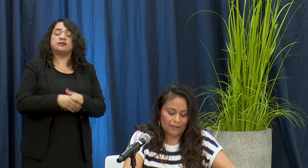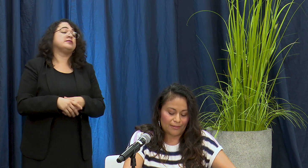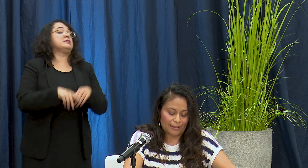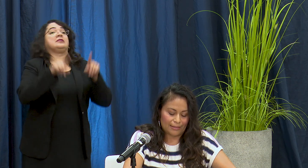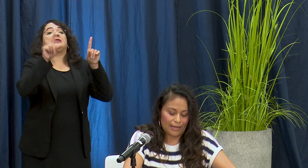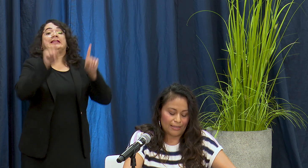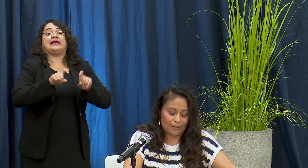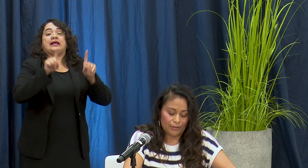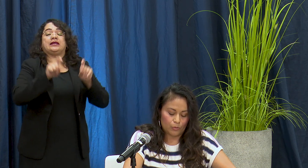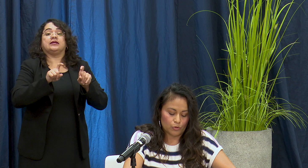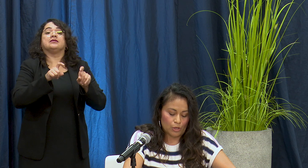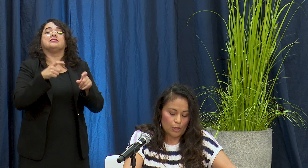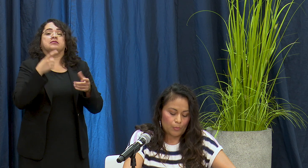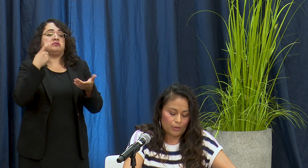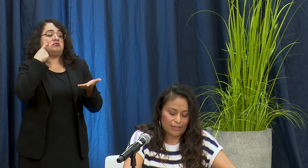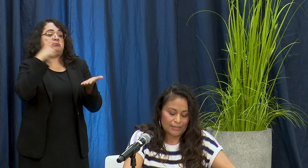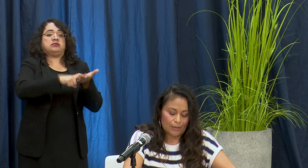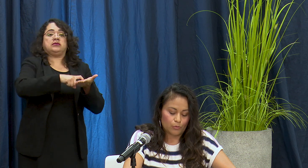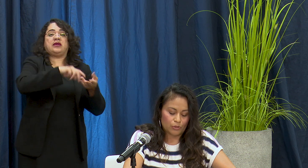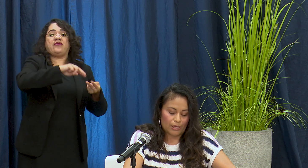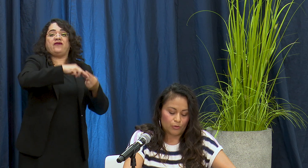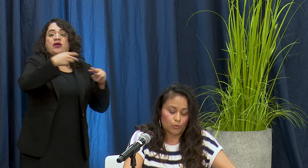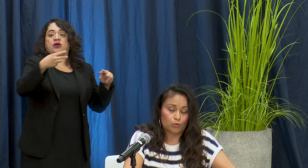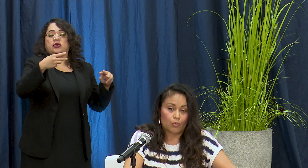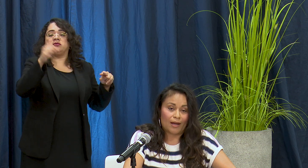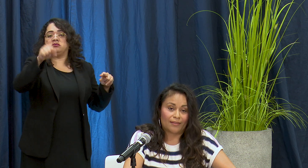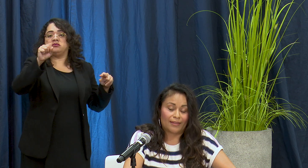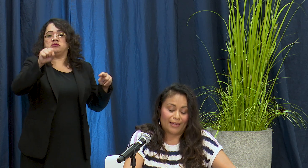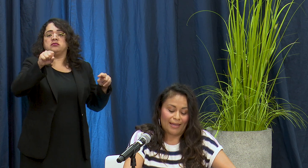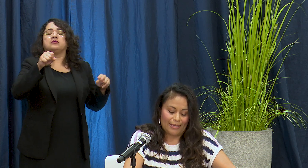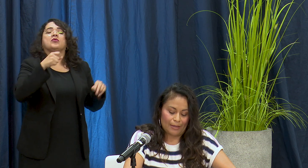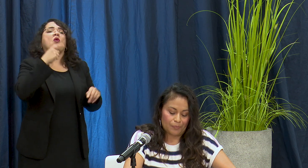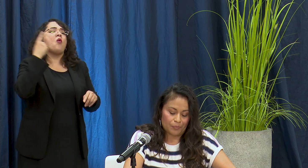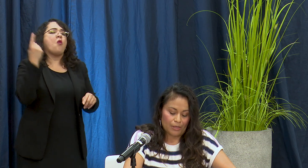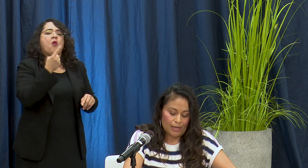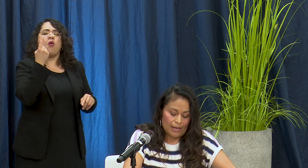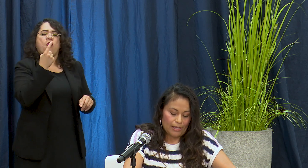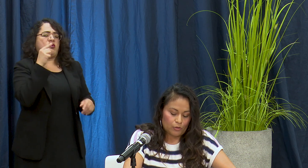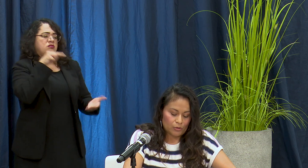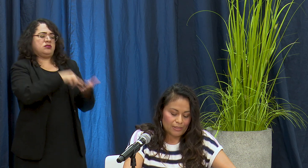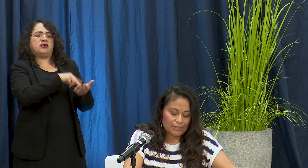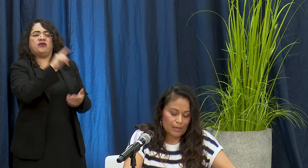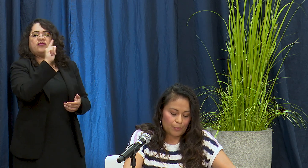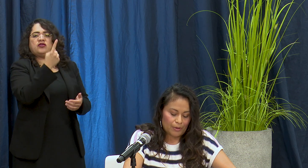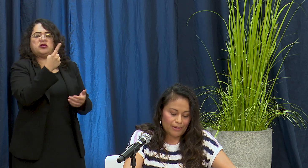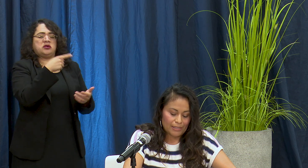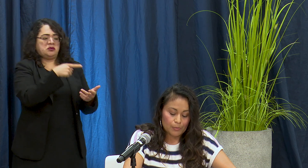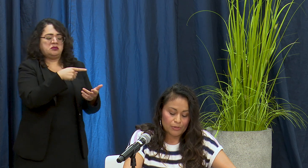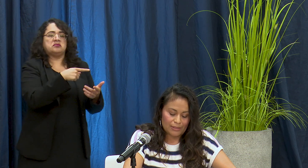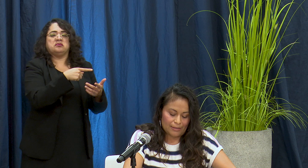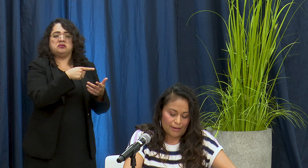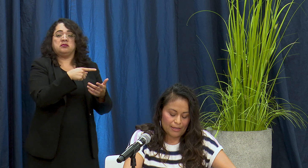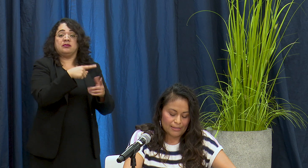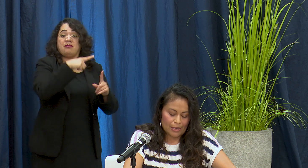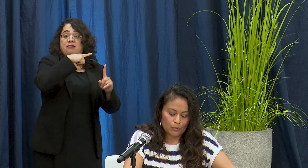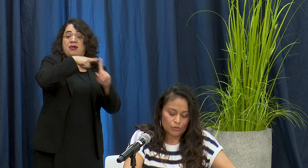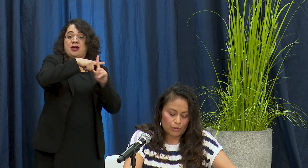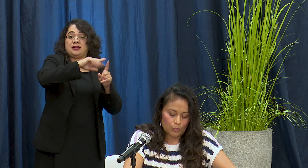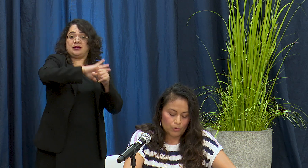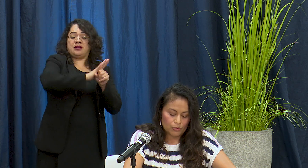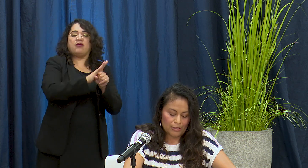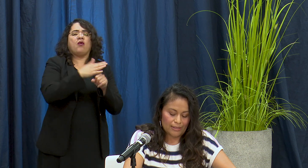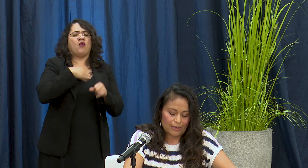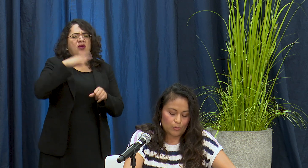buena para detectar el virus porque está buscando su ADN. Entonces, si la prueba es positiva,